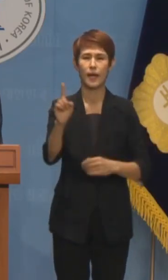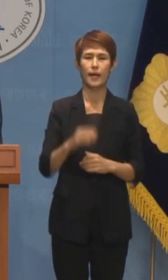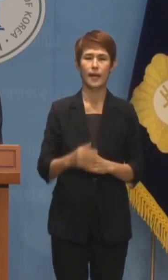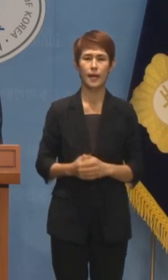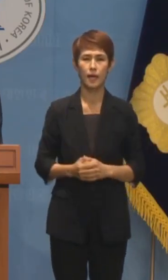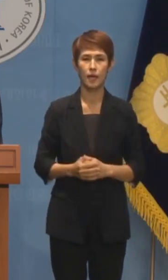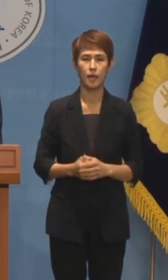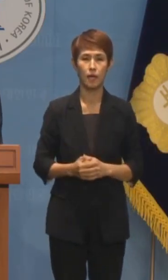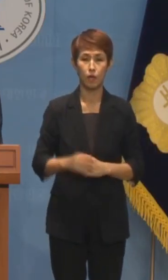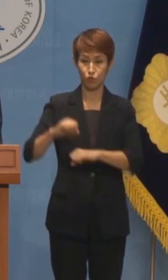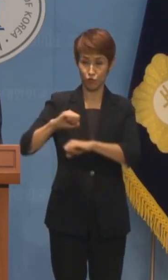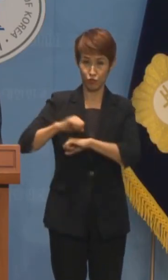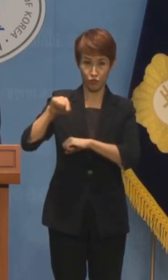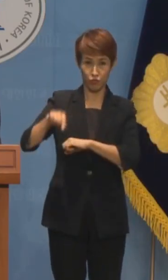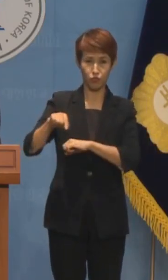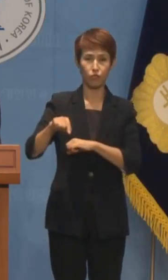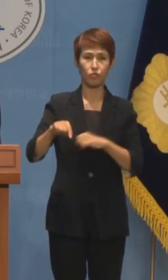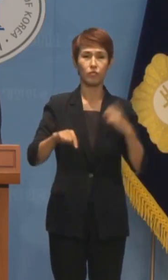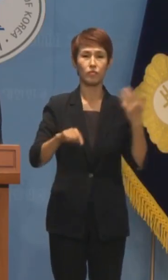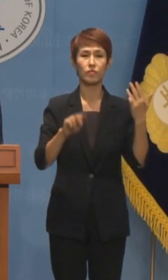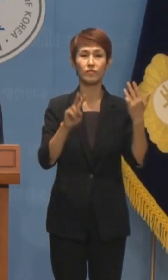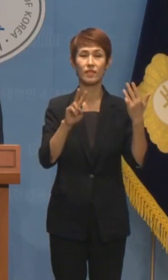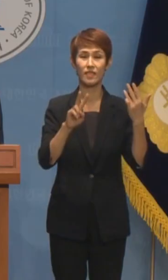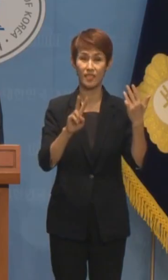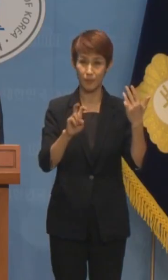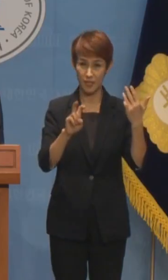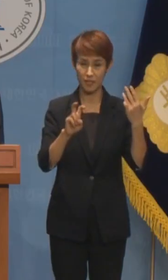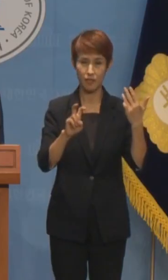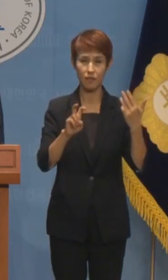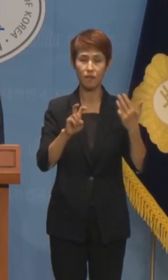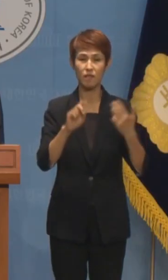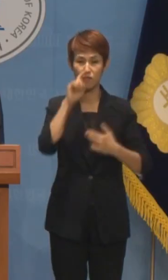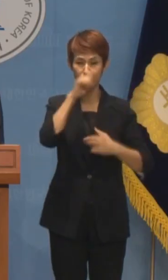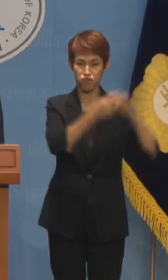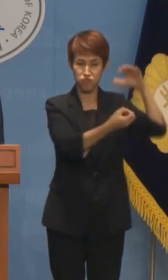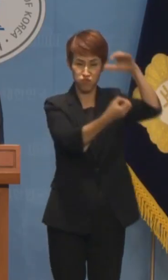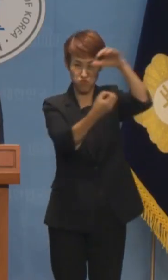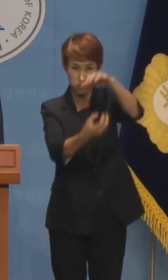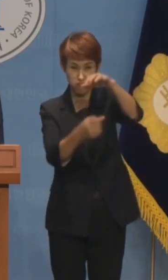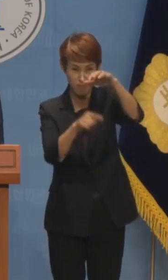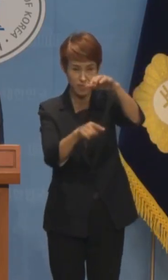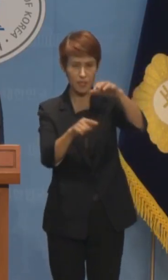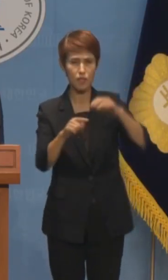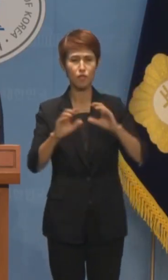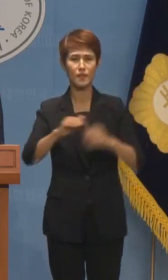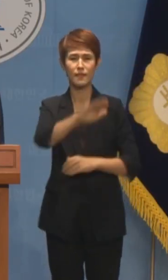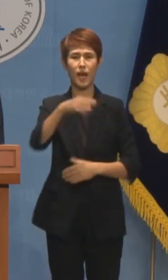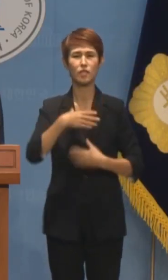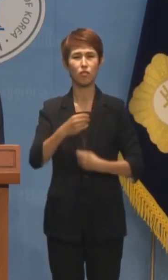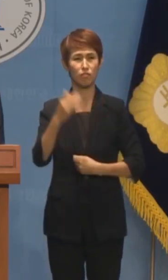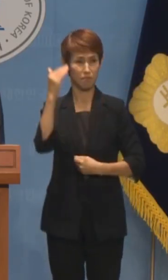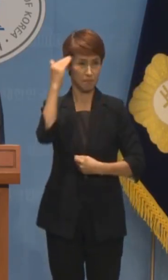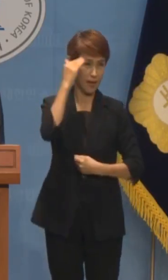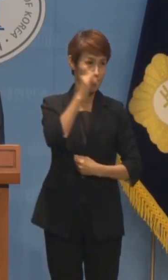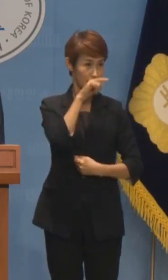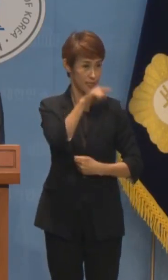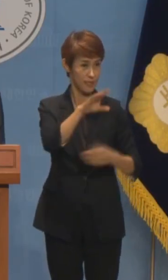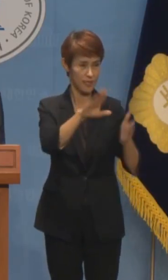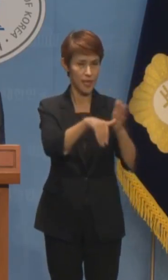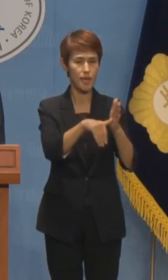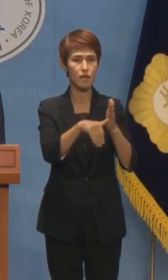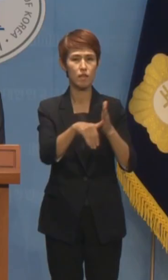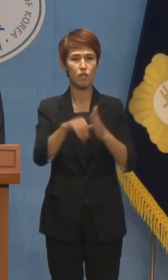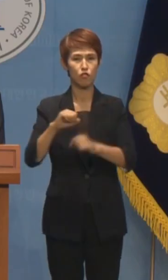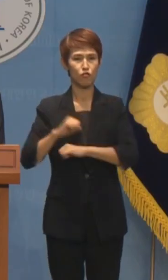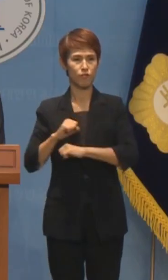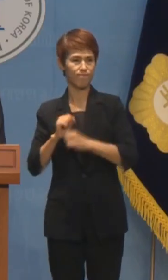심지어 군 당국은 지난 22일 오물풍선 살포로 우리 국민 안전에 심각한 위해가 발생할 경우 단호한 군사적